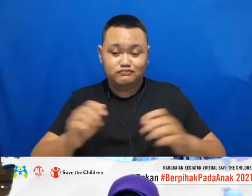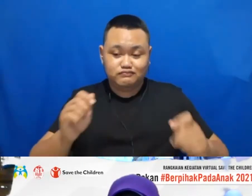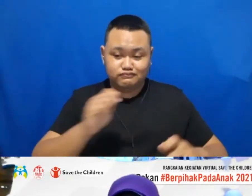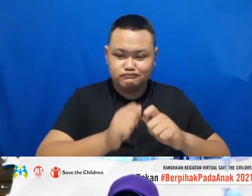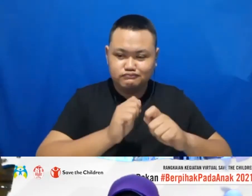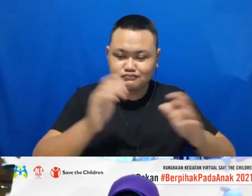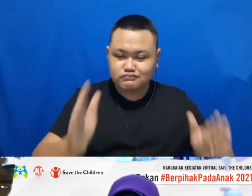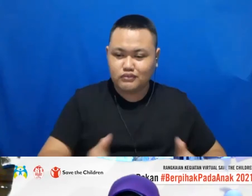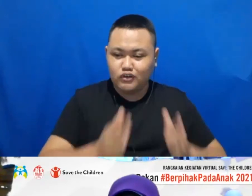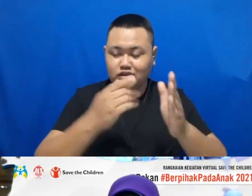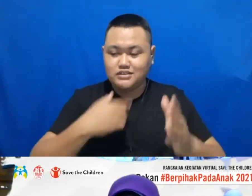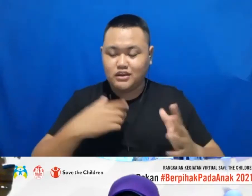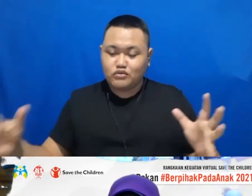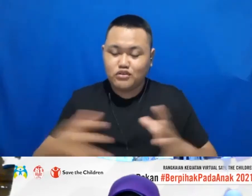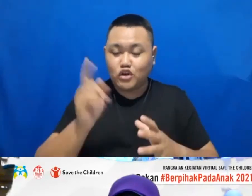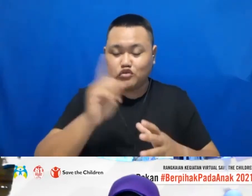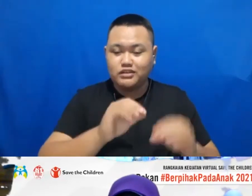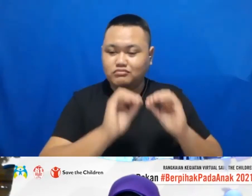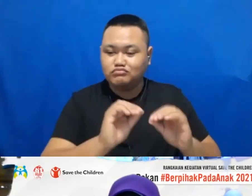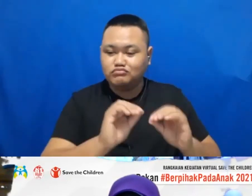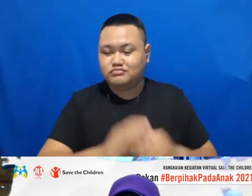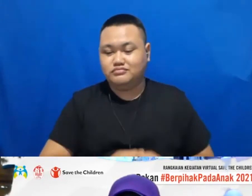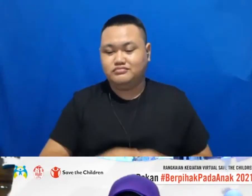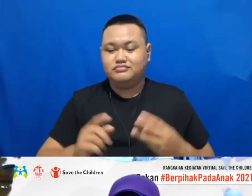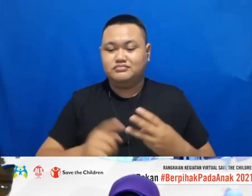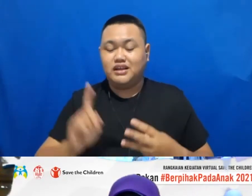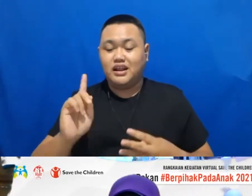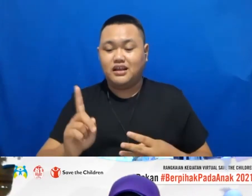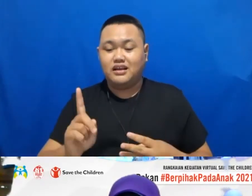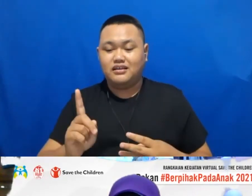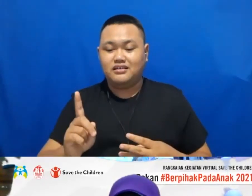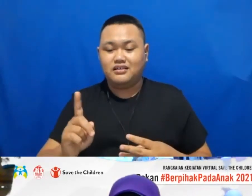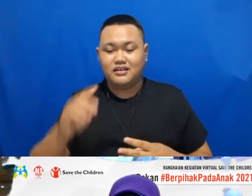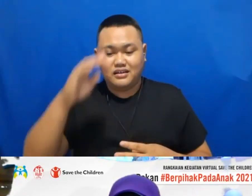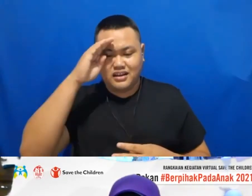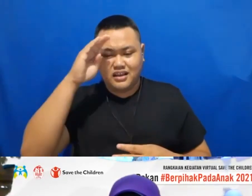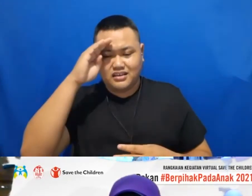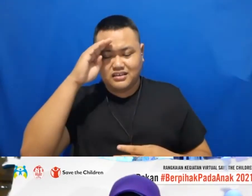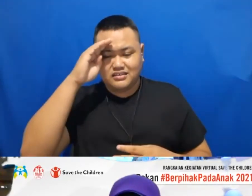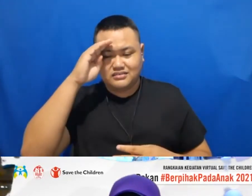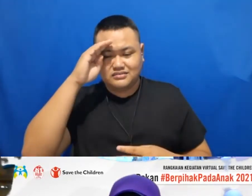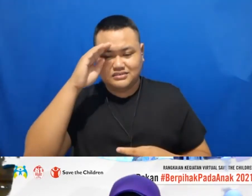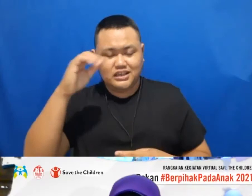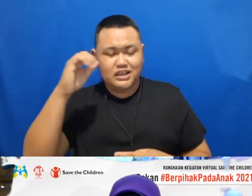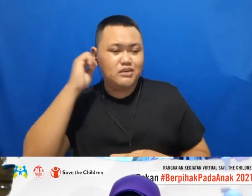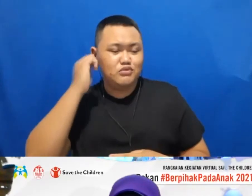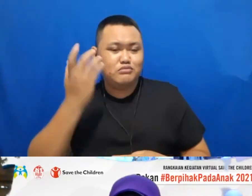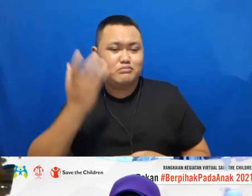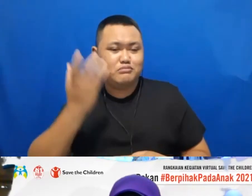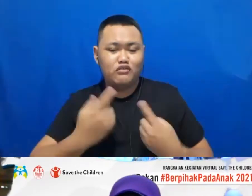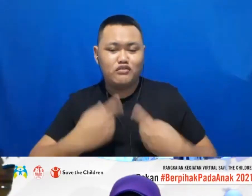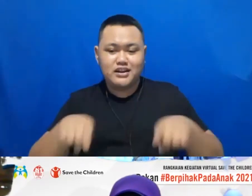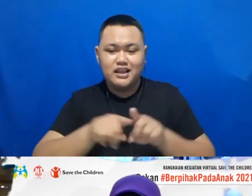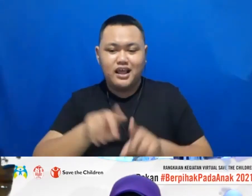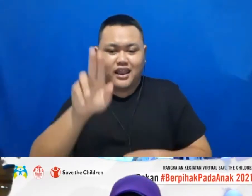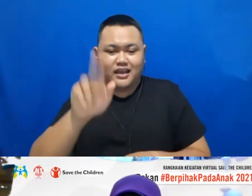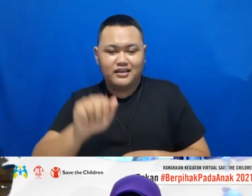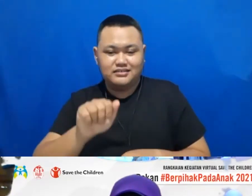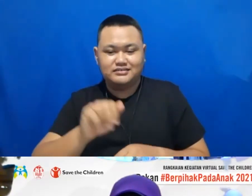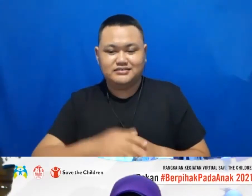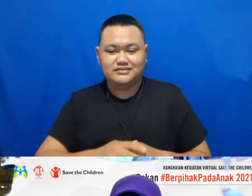memperkenalkan modul choice, di mana pada modul choice ini membuka wawasan anak-anak untuk bisa mengejar mimpi,